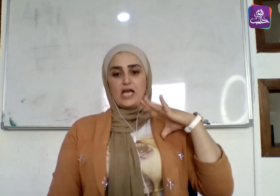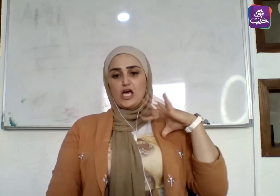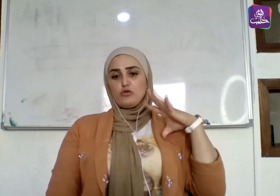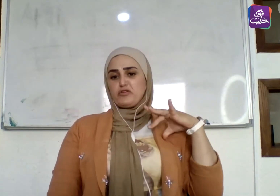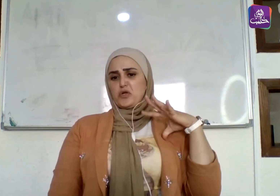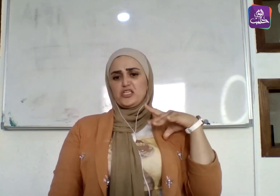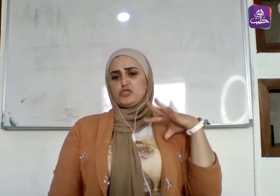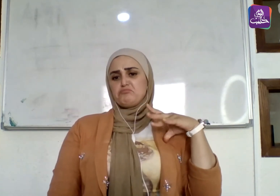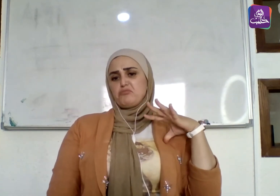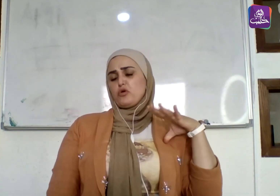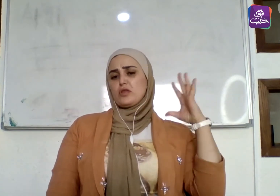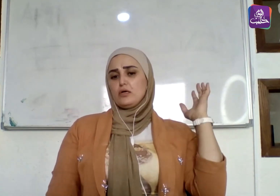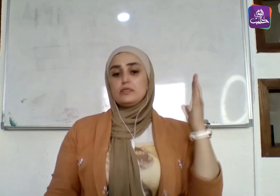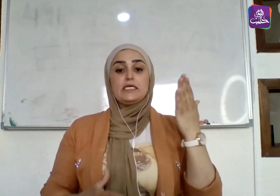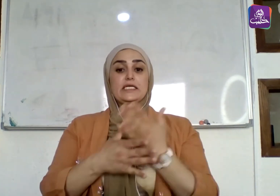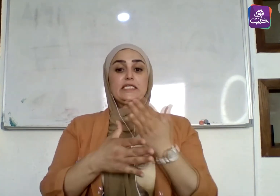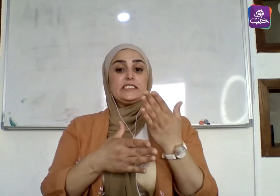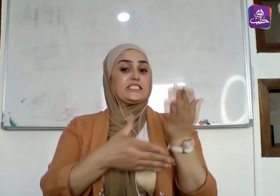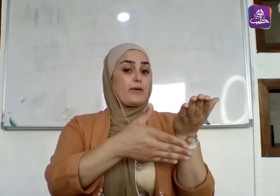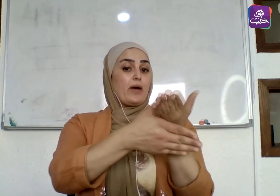قاعد وفيش وراي اشي، عطلة سبب